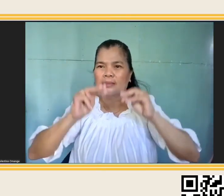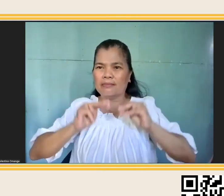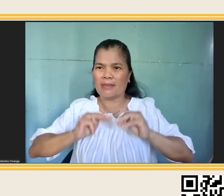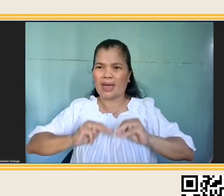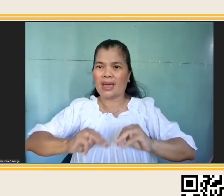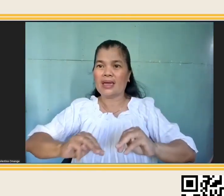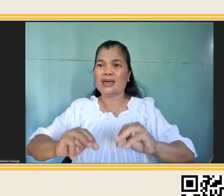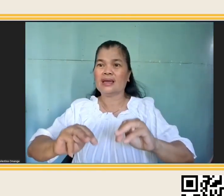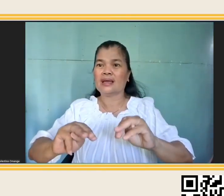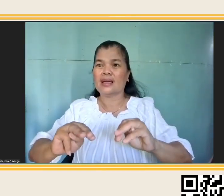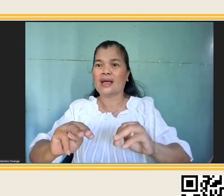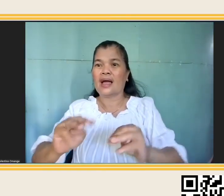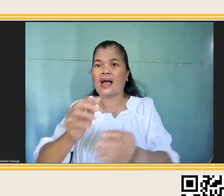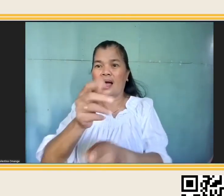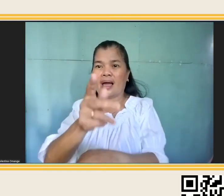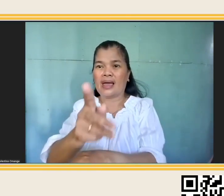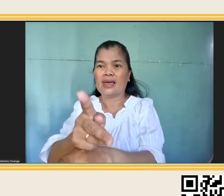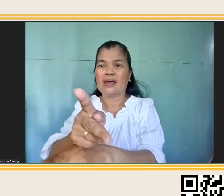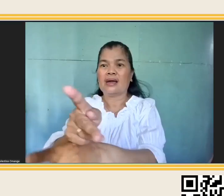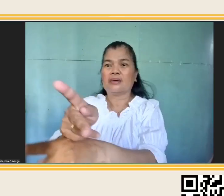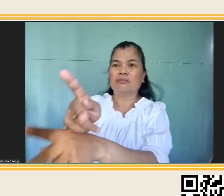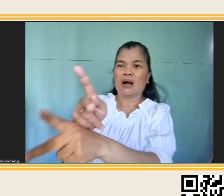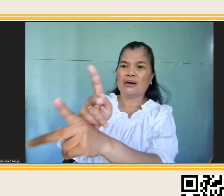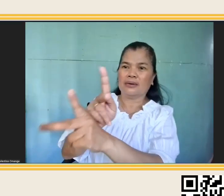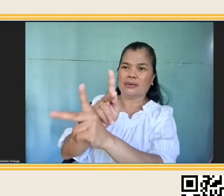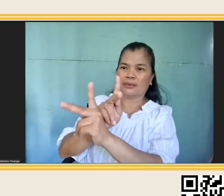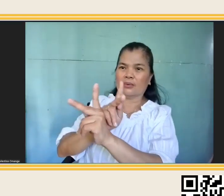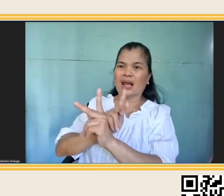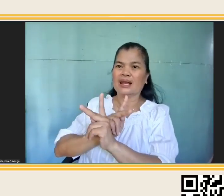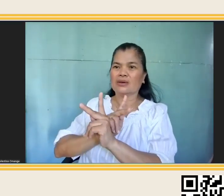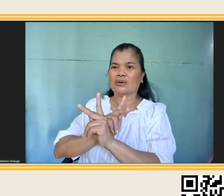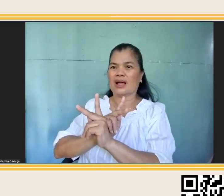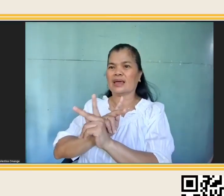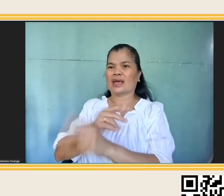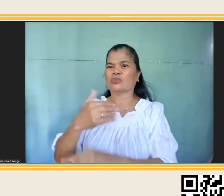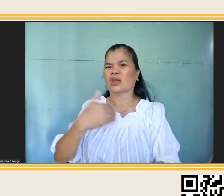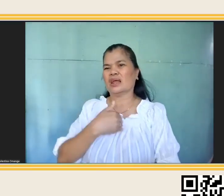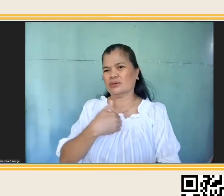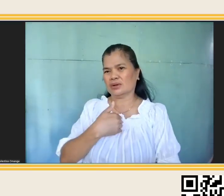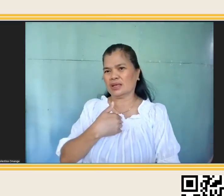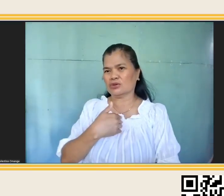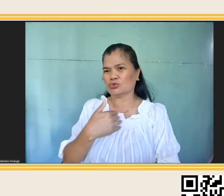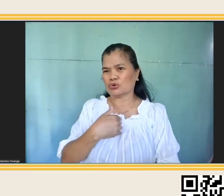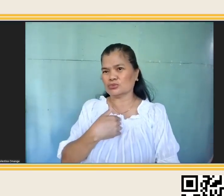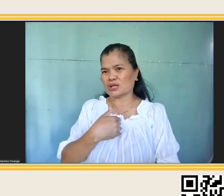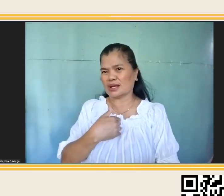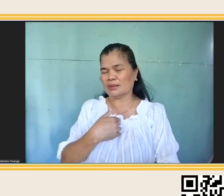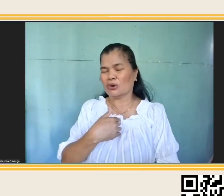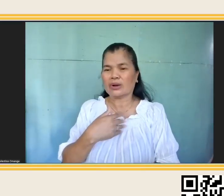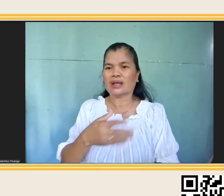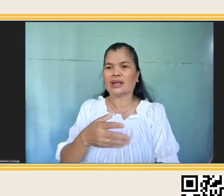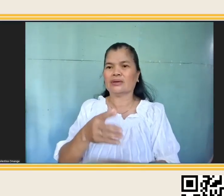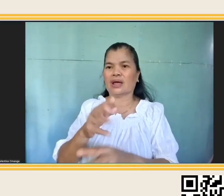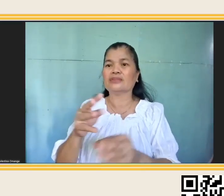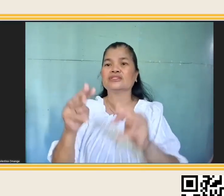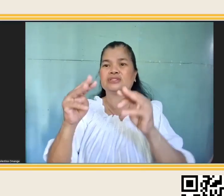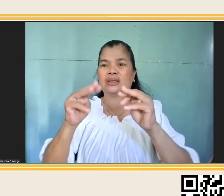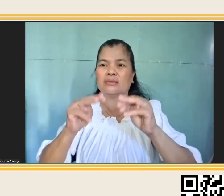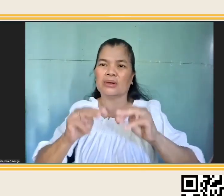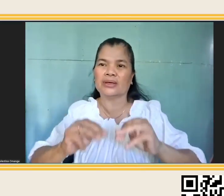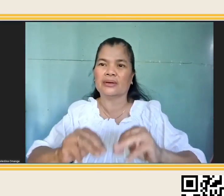borrow? May I borrow? Wala na yung I, kahit wala na yung turong sarili. Okay na